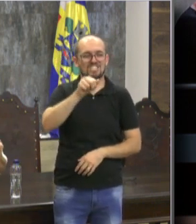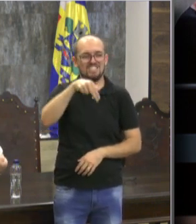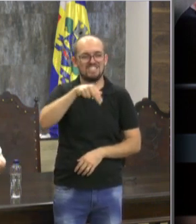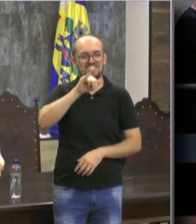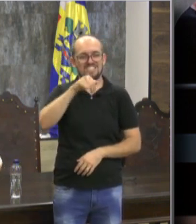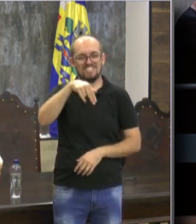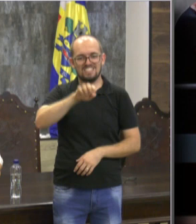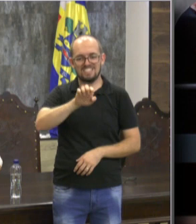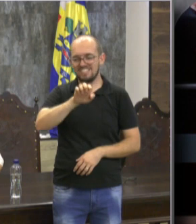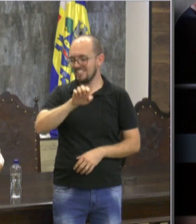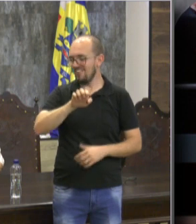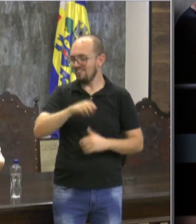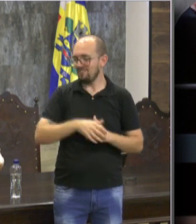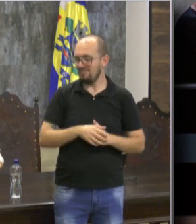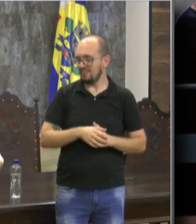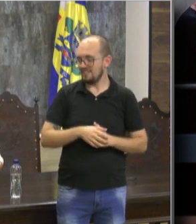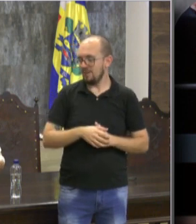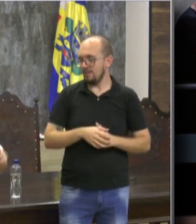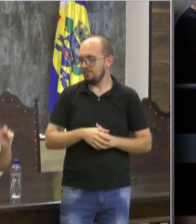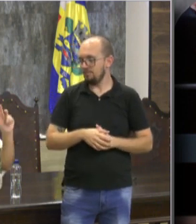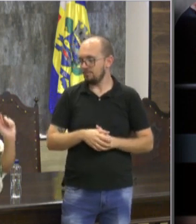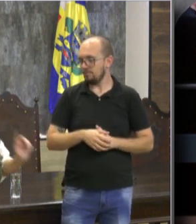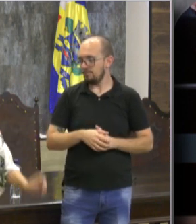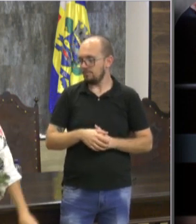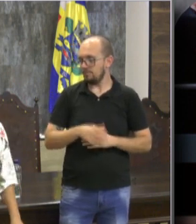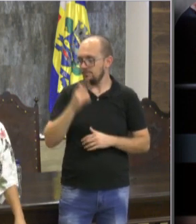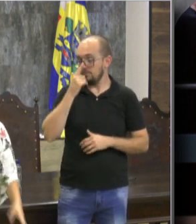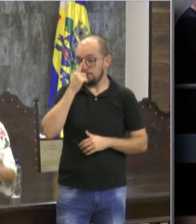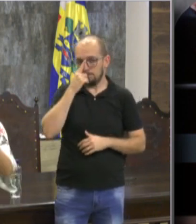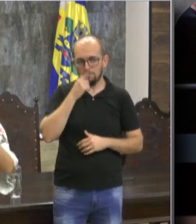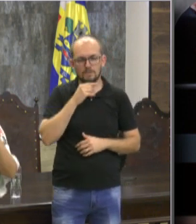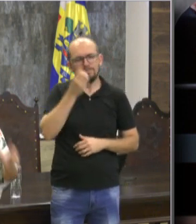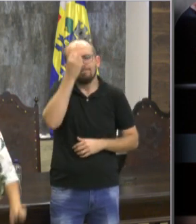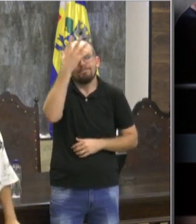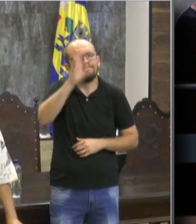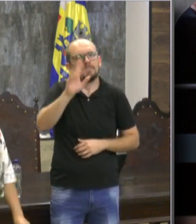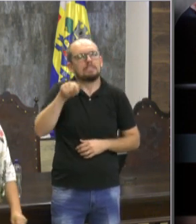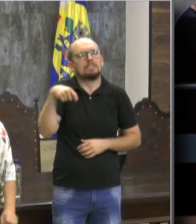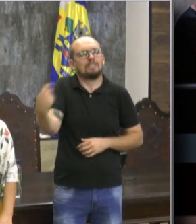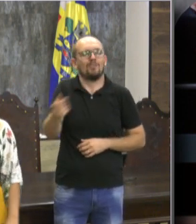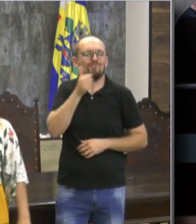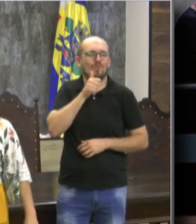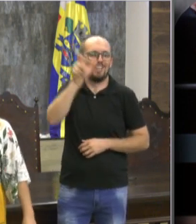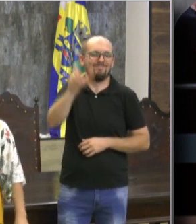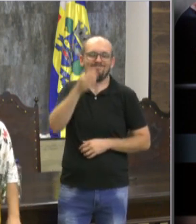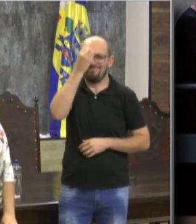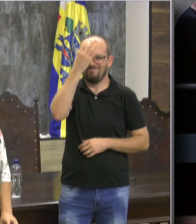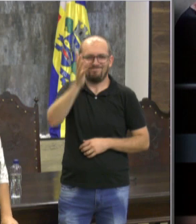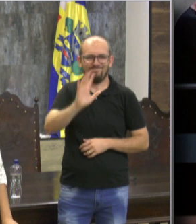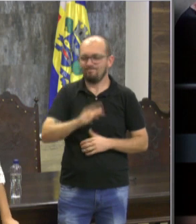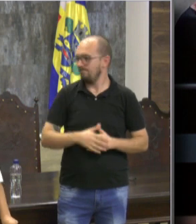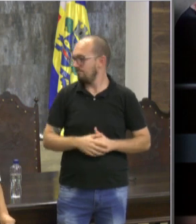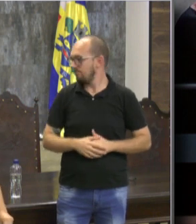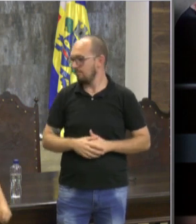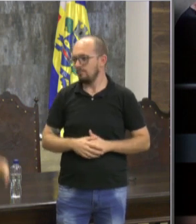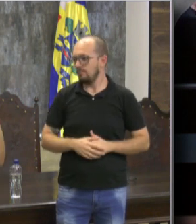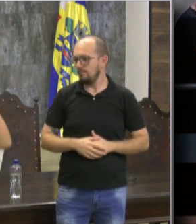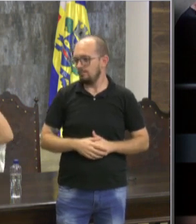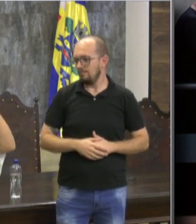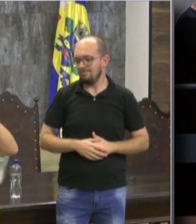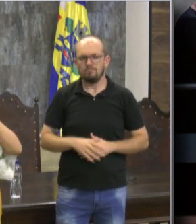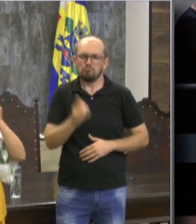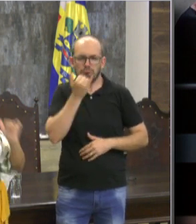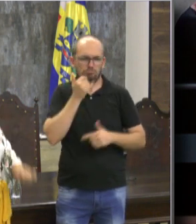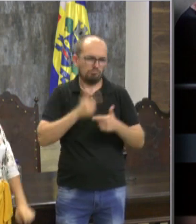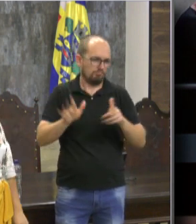bem sistemática. Da Janine, eu esqueci o sinal da Janine. Não lembro, Dri. Meu